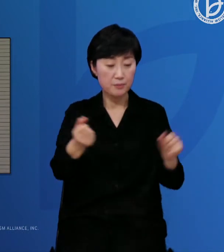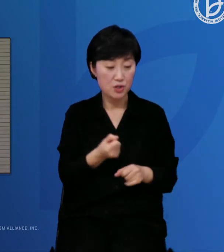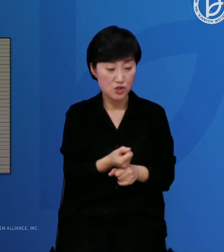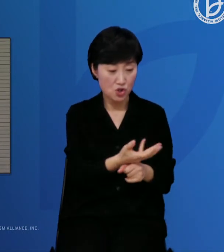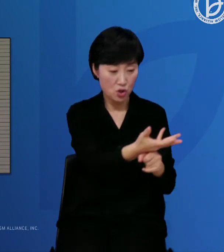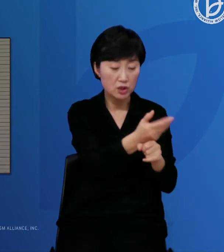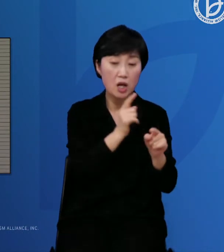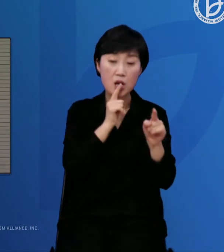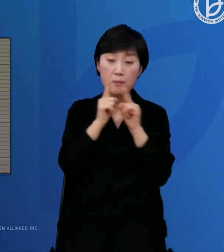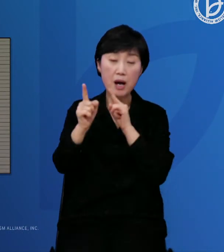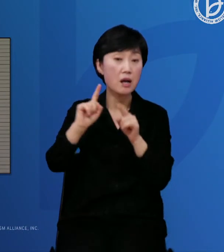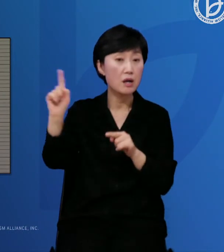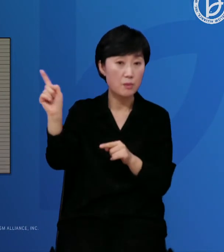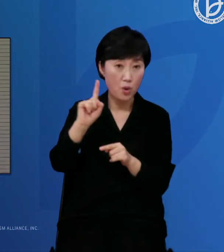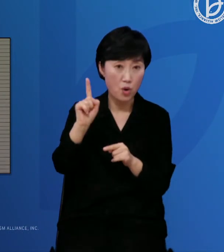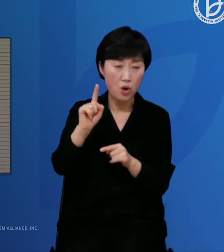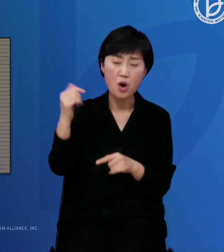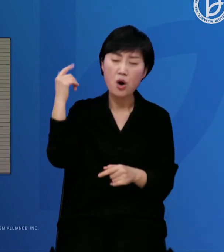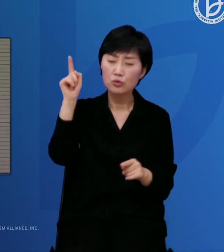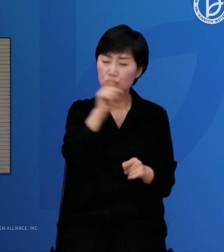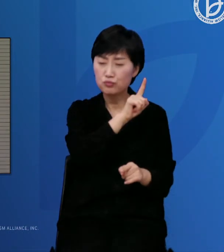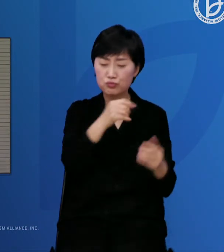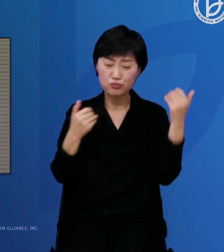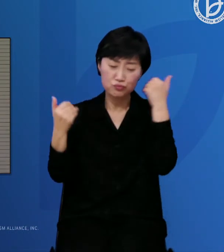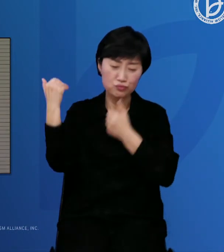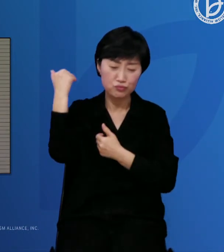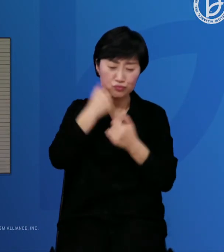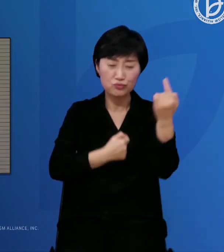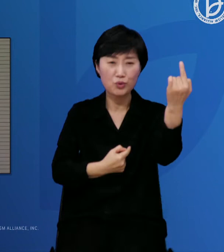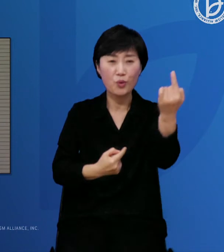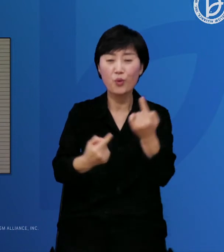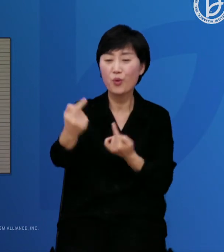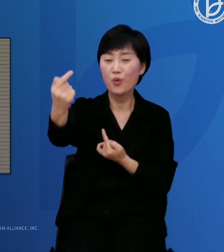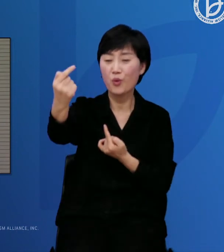소식을 어느 누구나